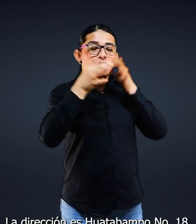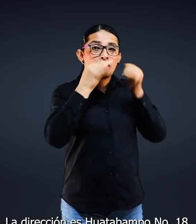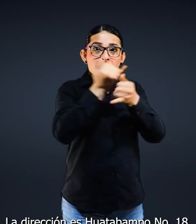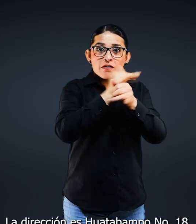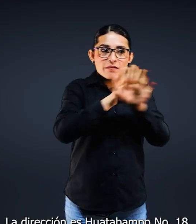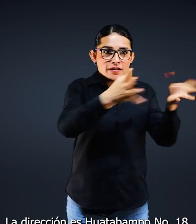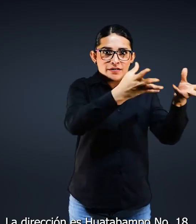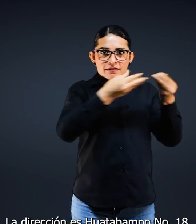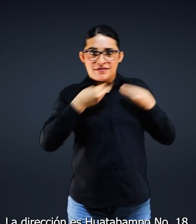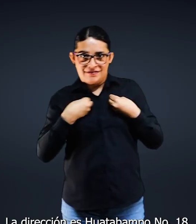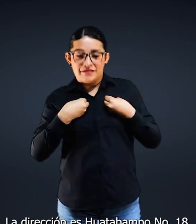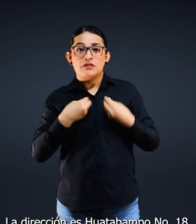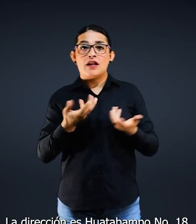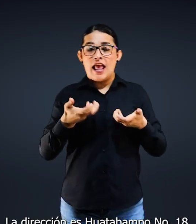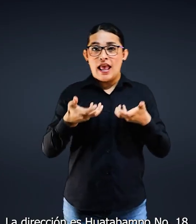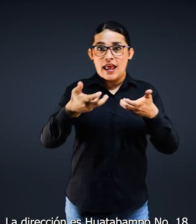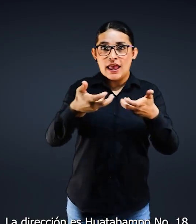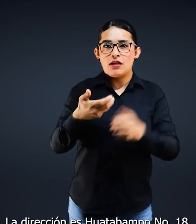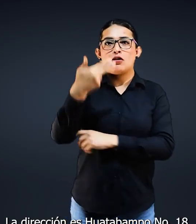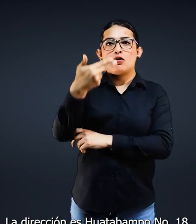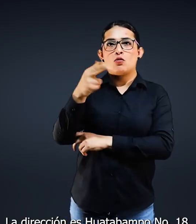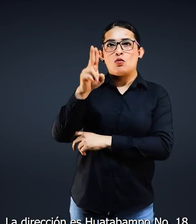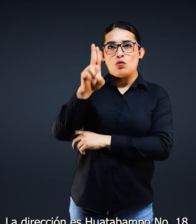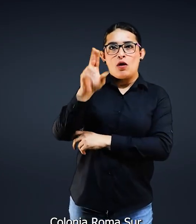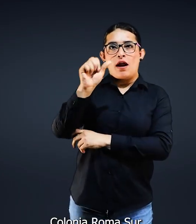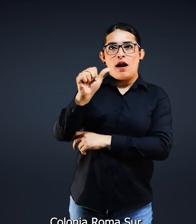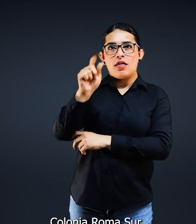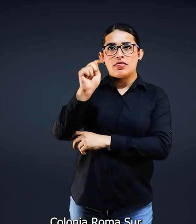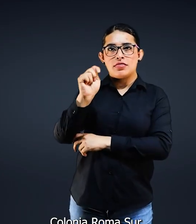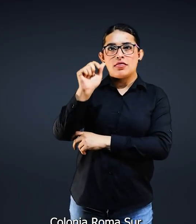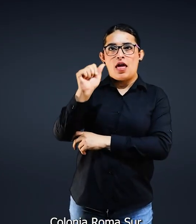La dirección es Guatabampo número 18, Colonia Roma Sur.